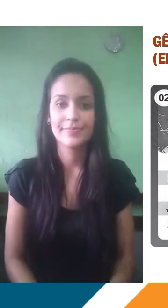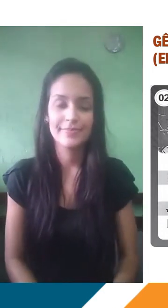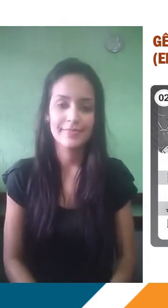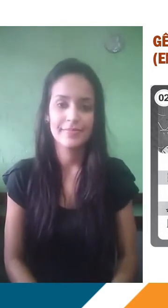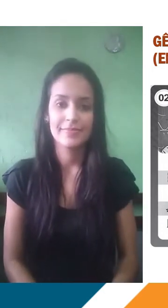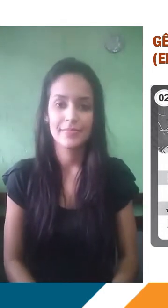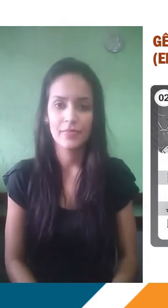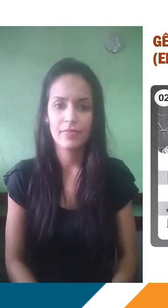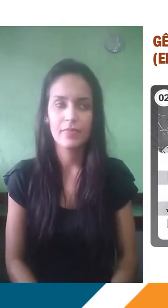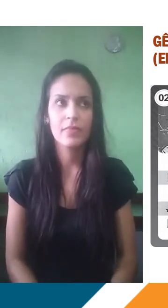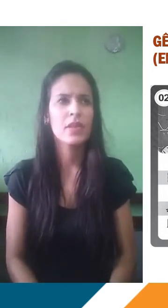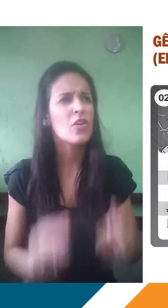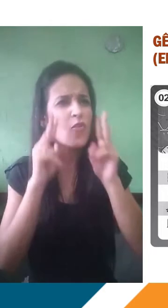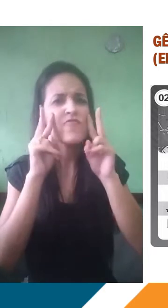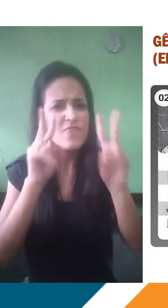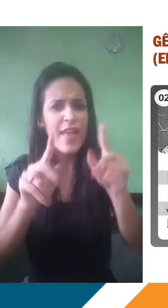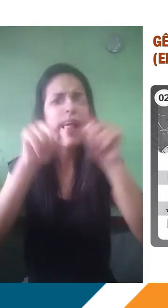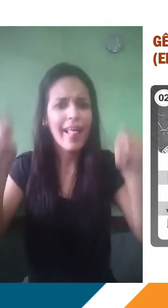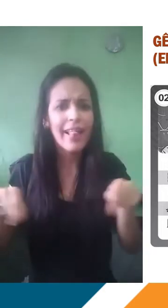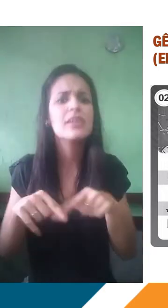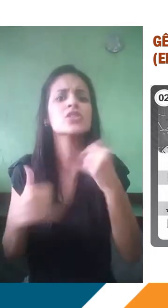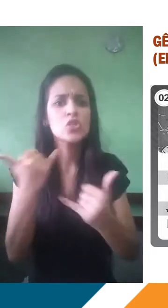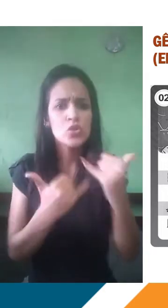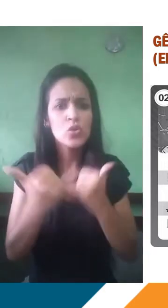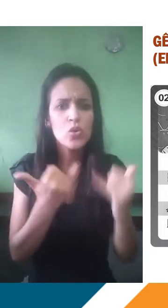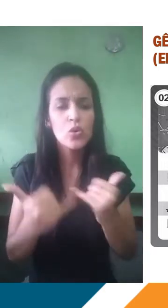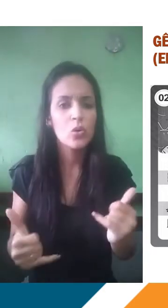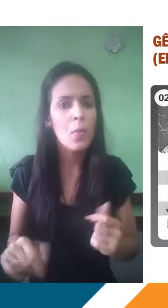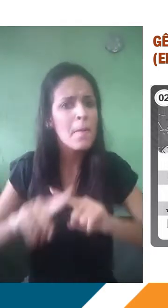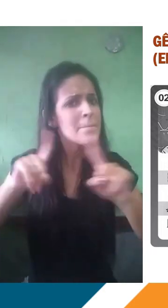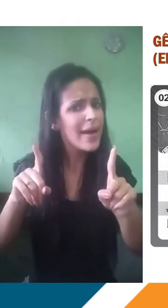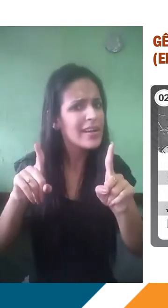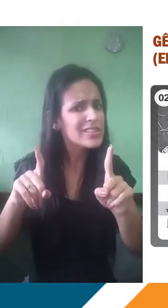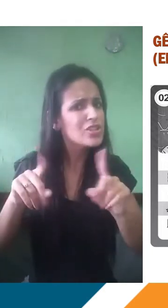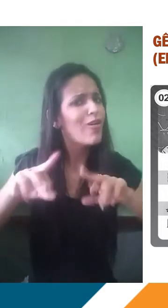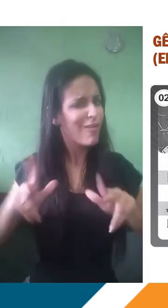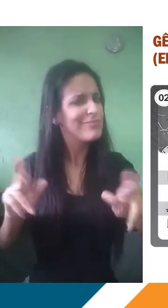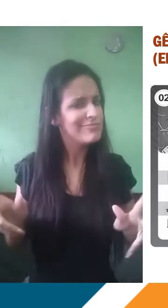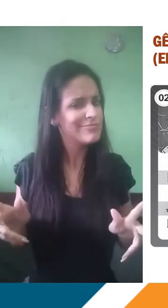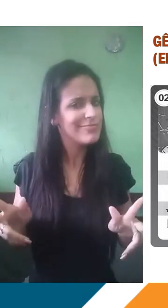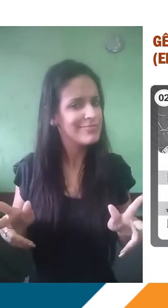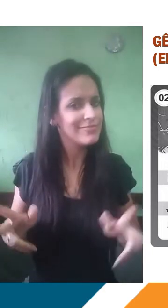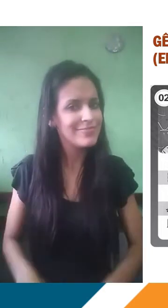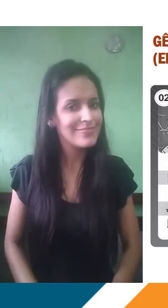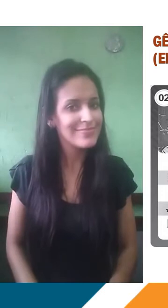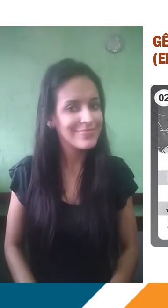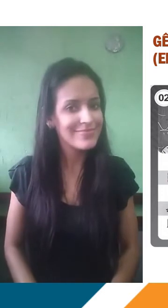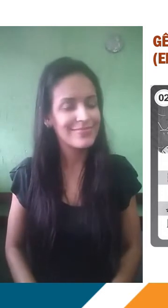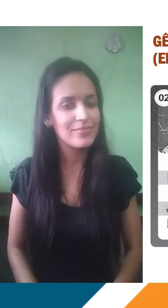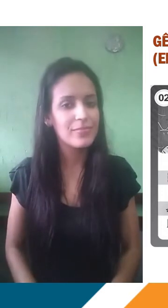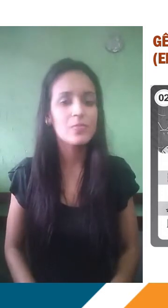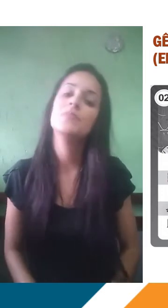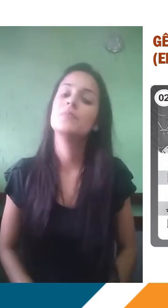é que uma característica do elemento visual está sendo subvertida, modificada, transformada, nesse formato já